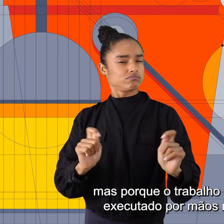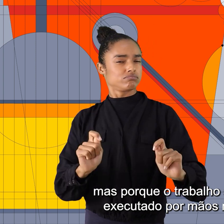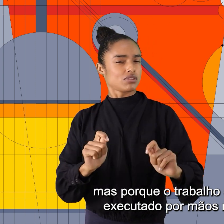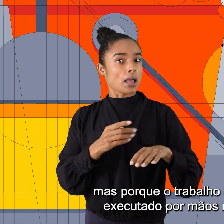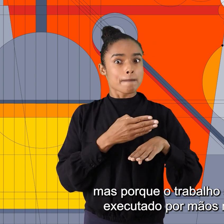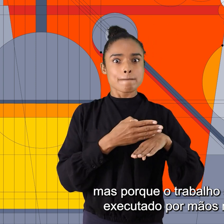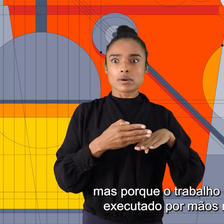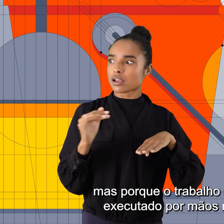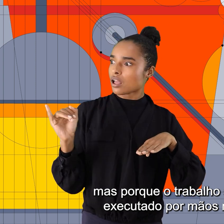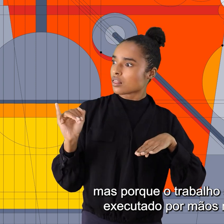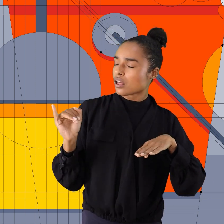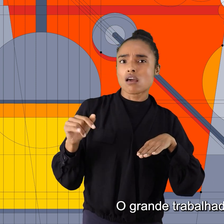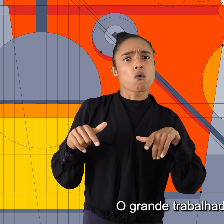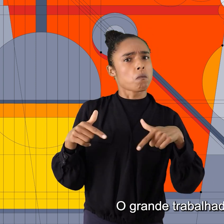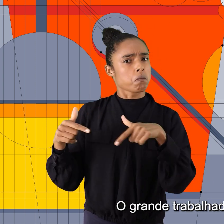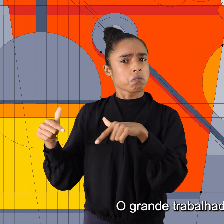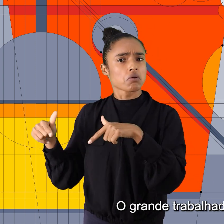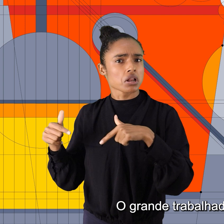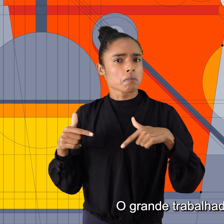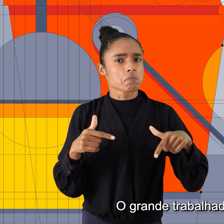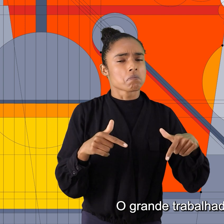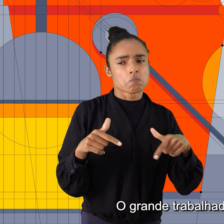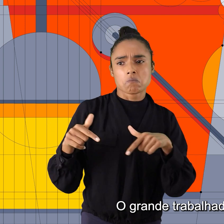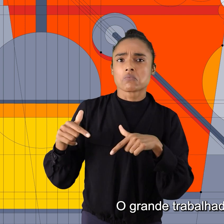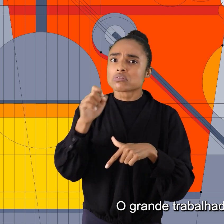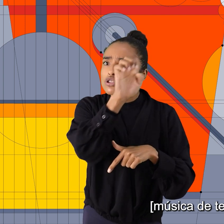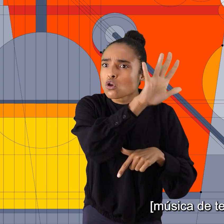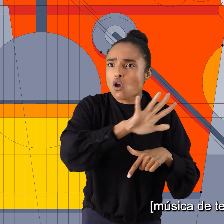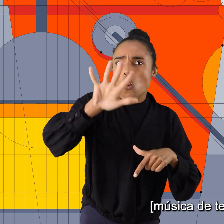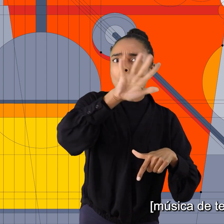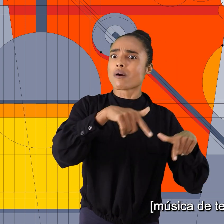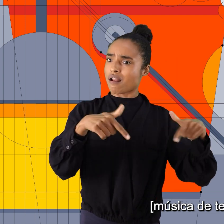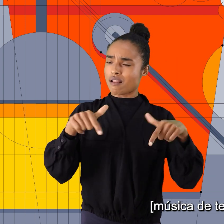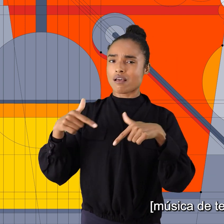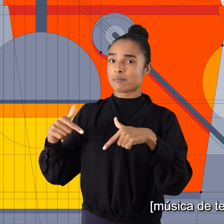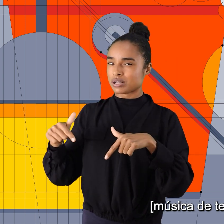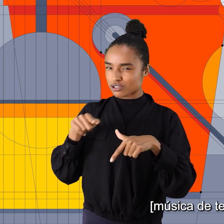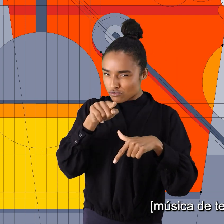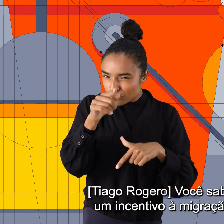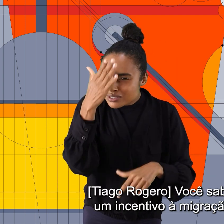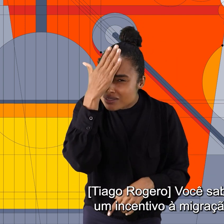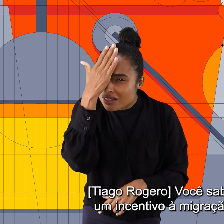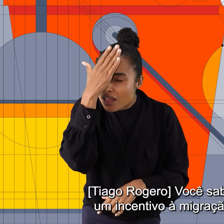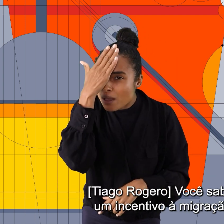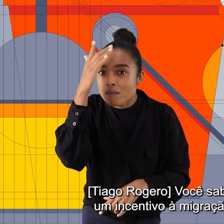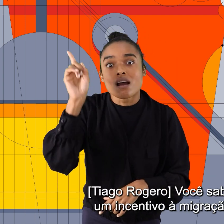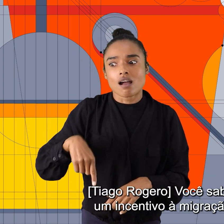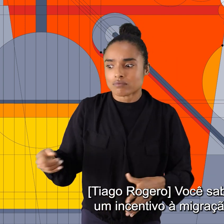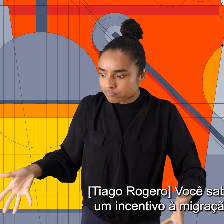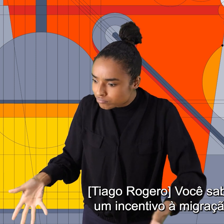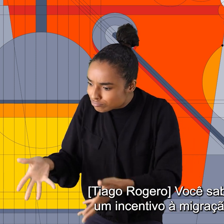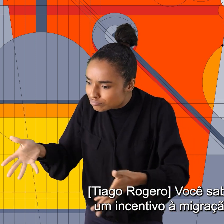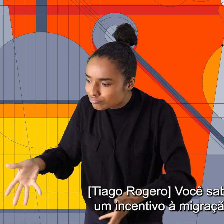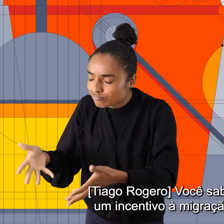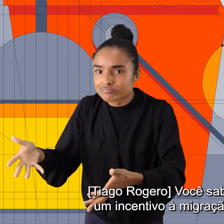mais capazes. O grande trabalhador europeu. Você sabe por que